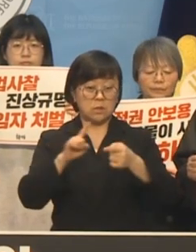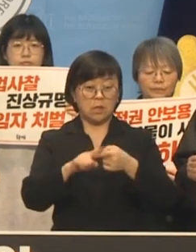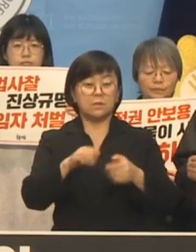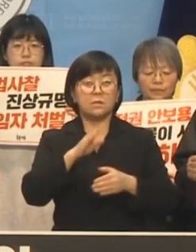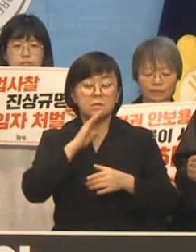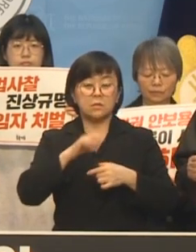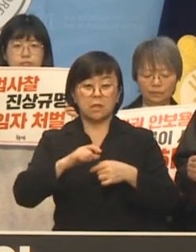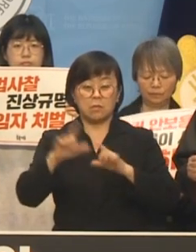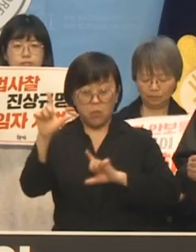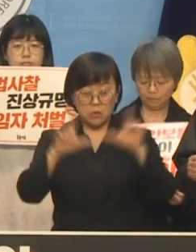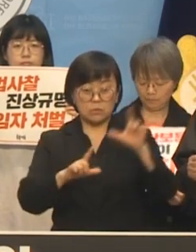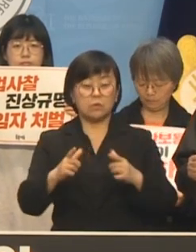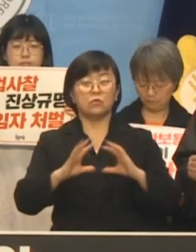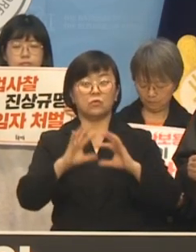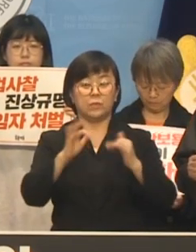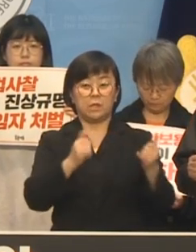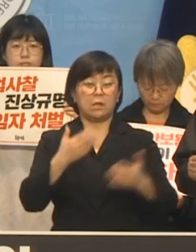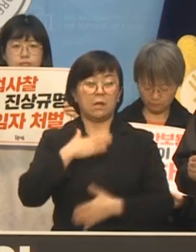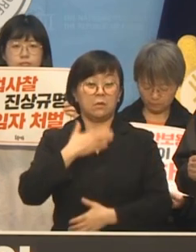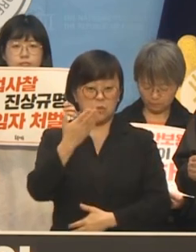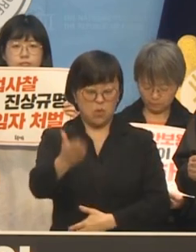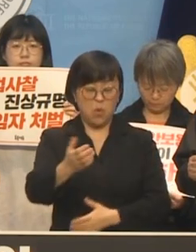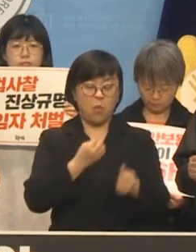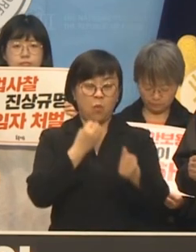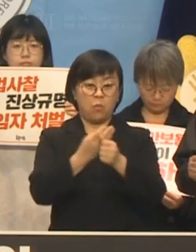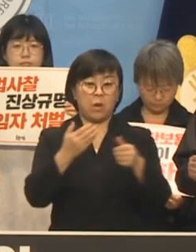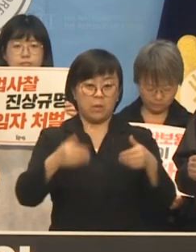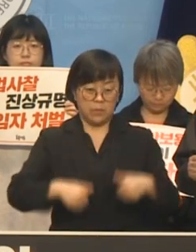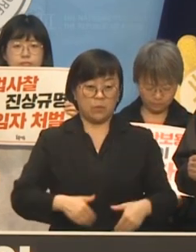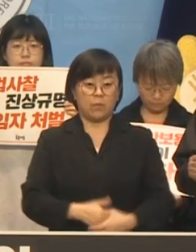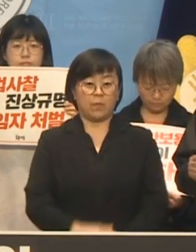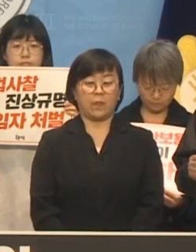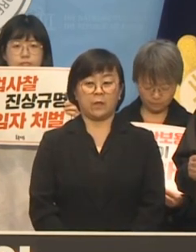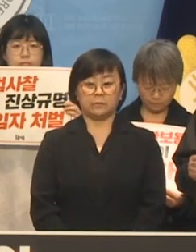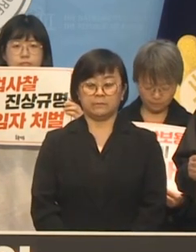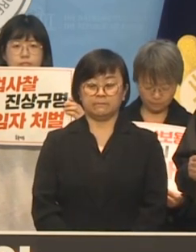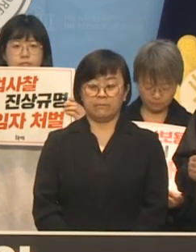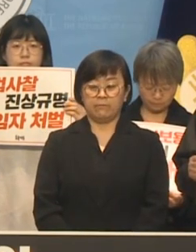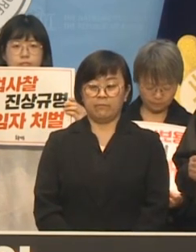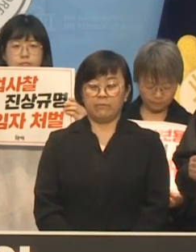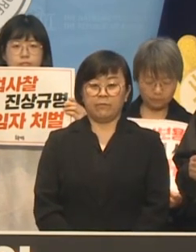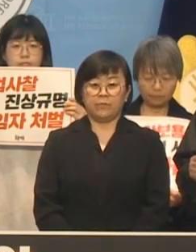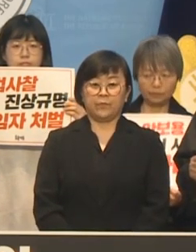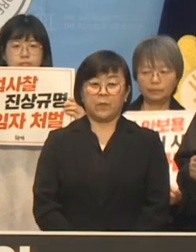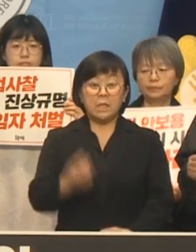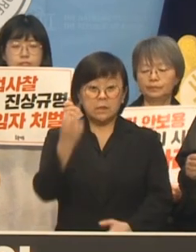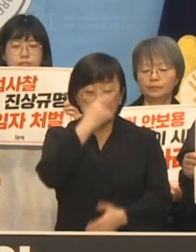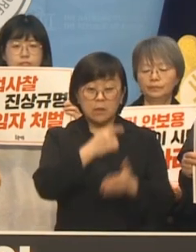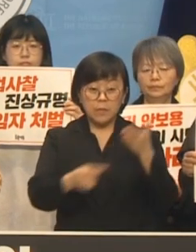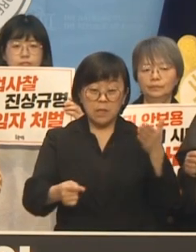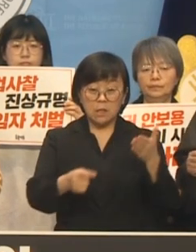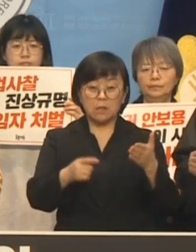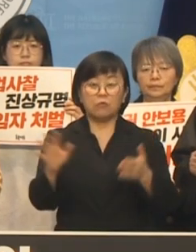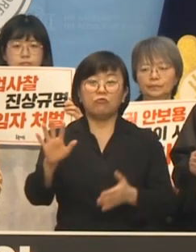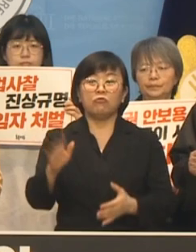진면모를 전 국민들에게 알리고 고발해야 되는 사안이라고 할 수 있습니다. 사찰의